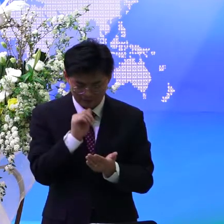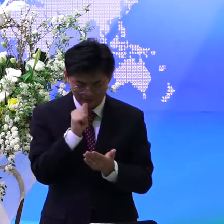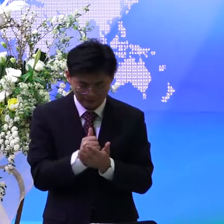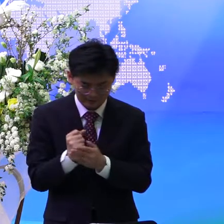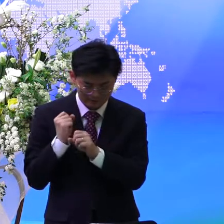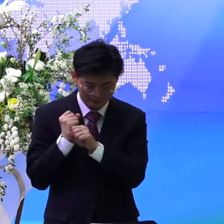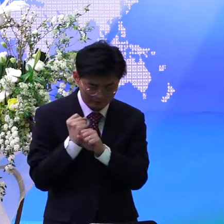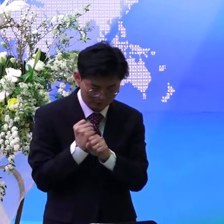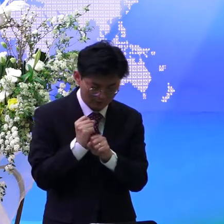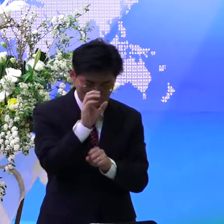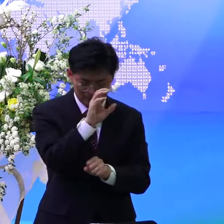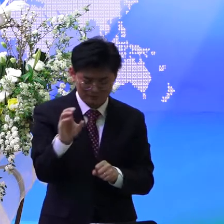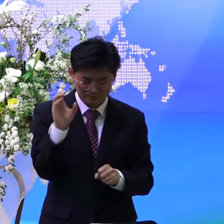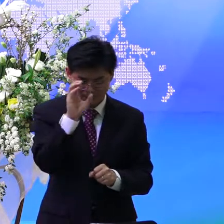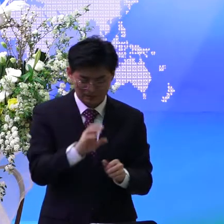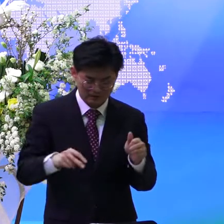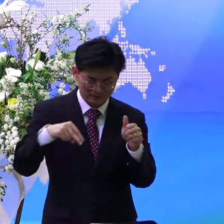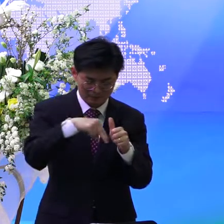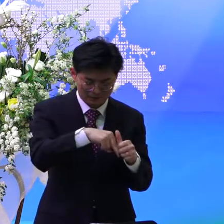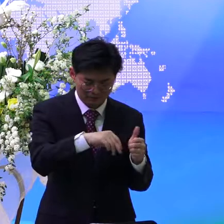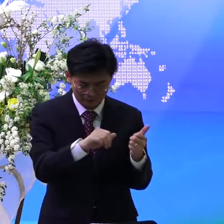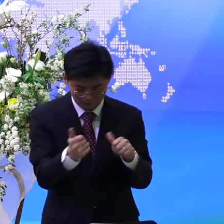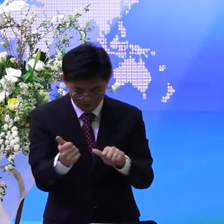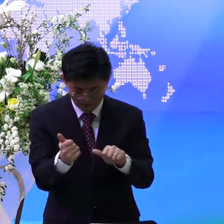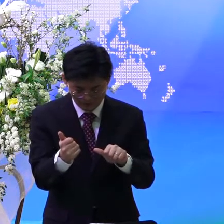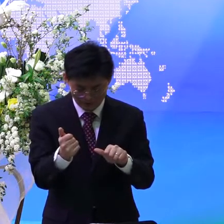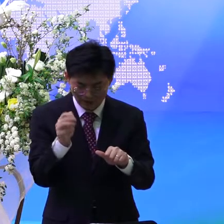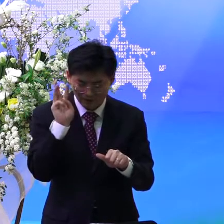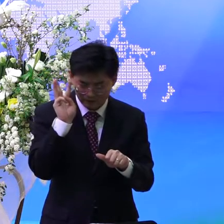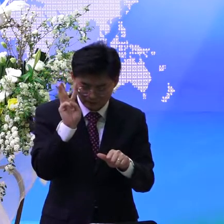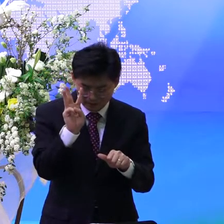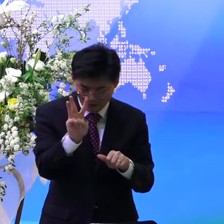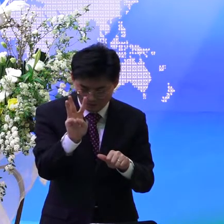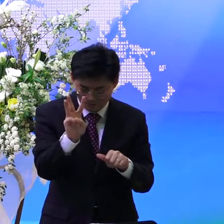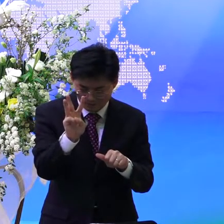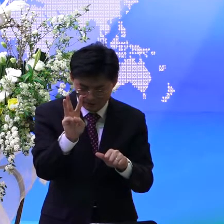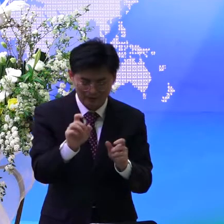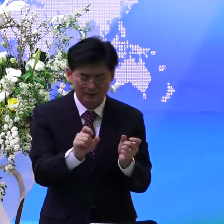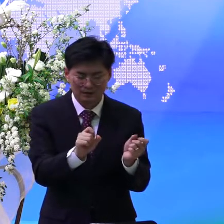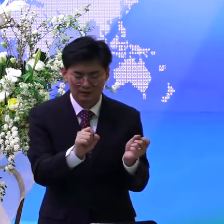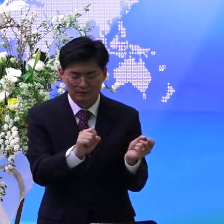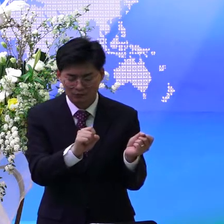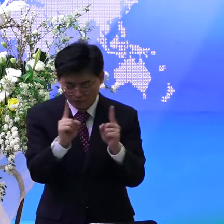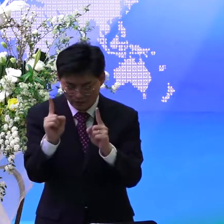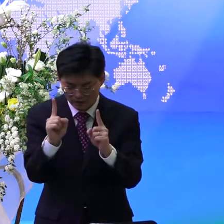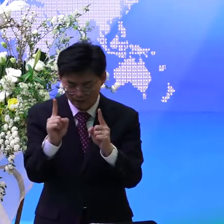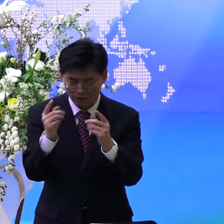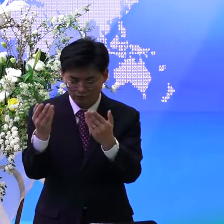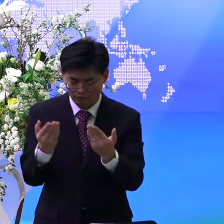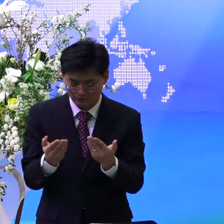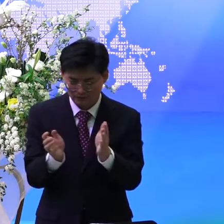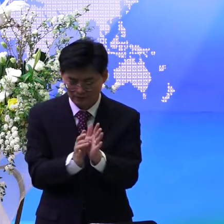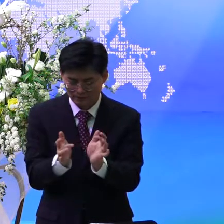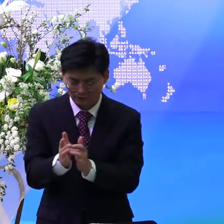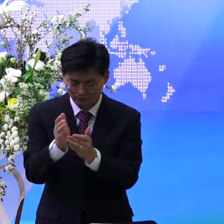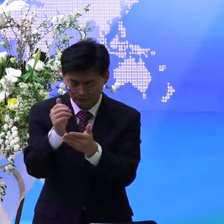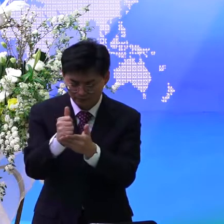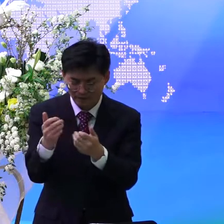모든 죄를 지시고 십자가에 죽으셨다가 3일 만에 다시 살아나셔서 부활의 첫열매 되신 우리 주 예수 그리스도의